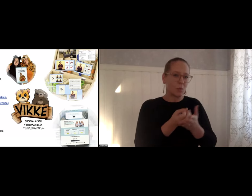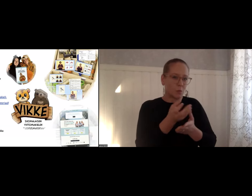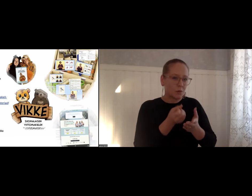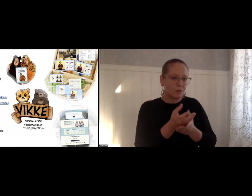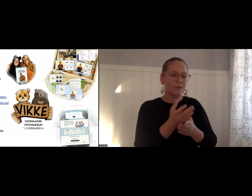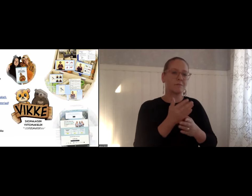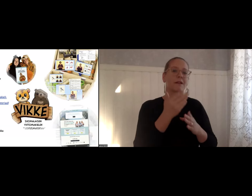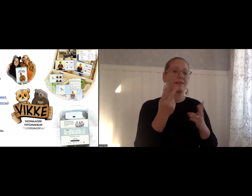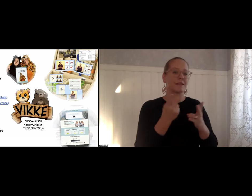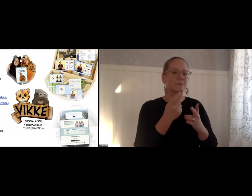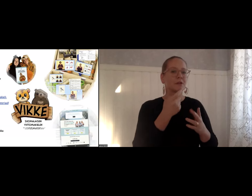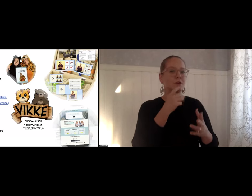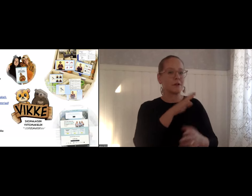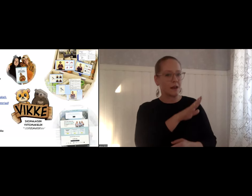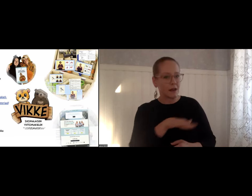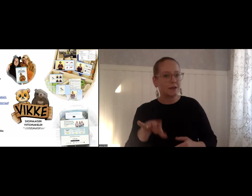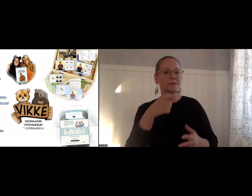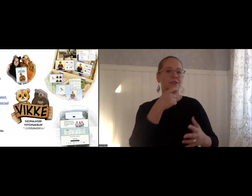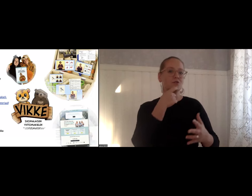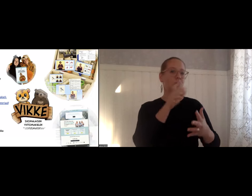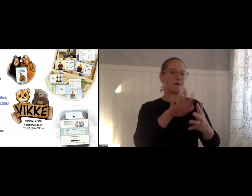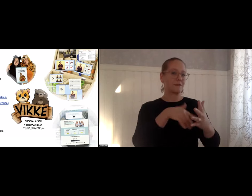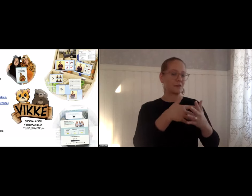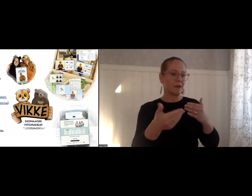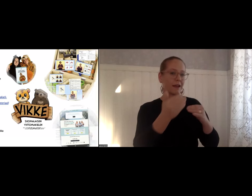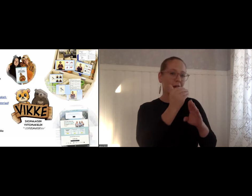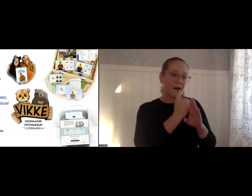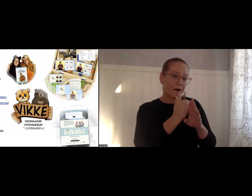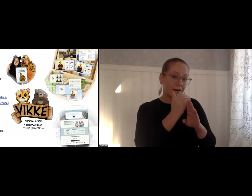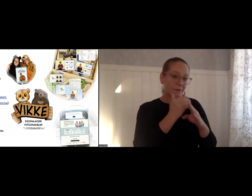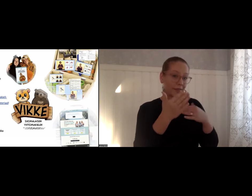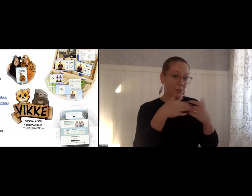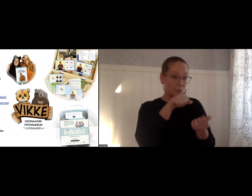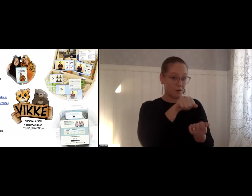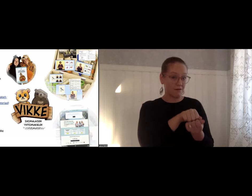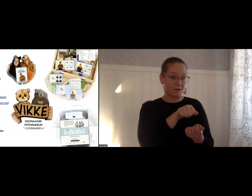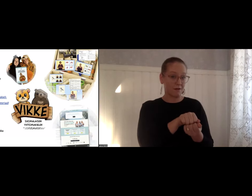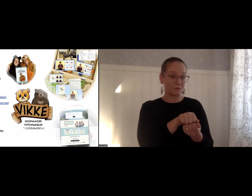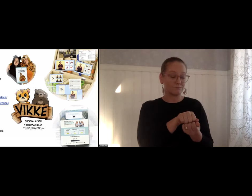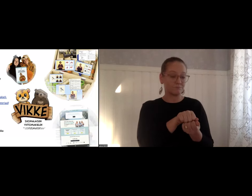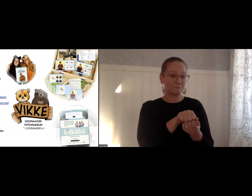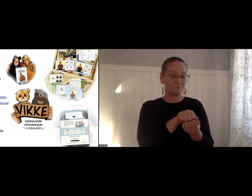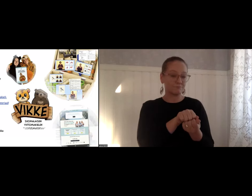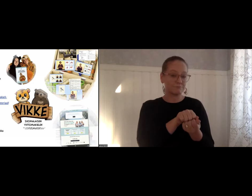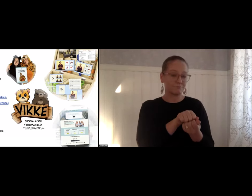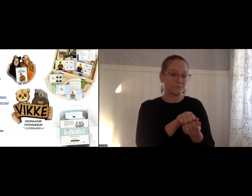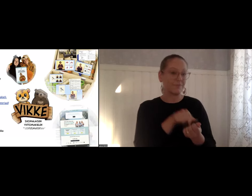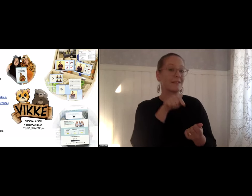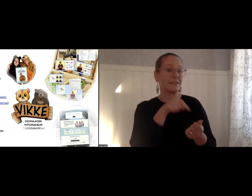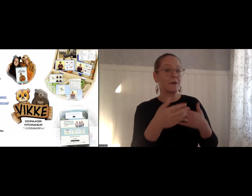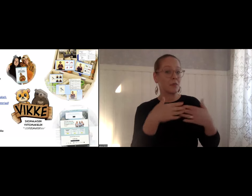Ensimmäisessä vaiheessa keskityttiin tuottamaan lapsille suomalaisen